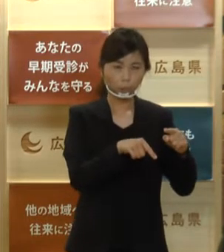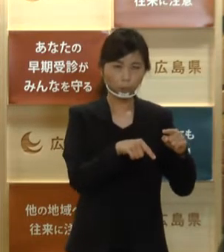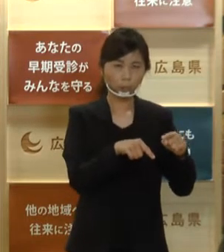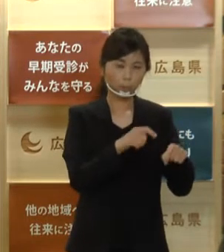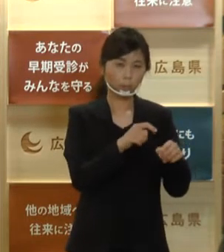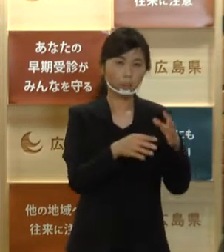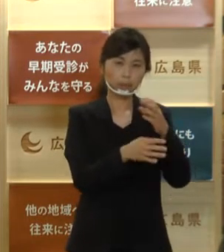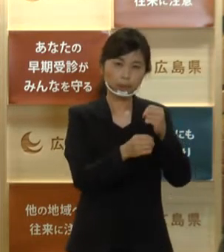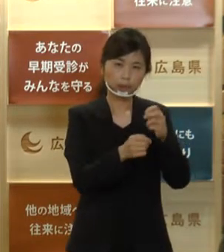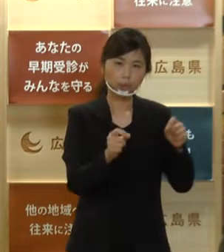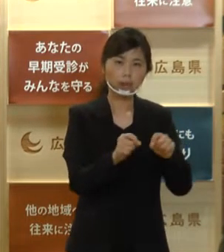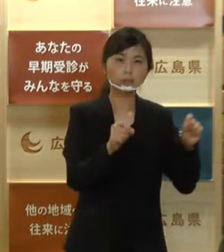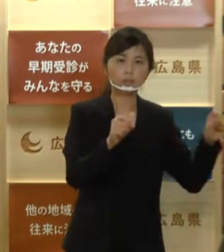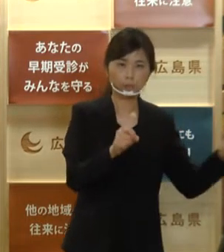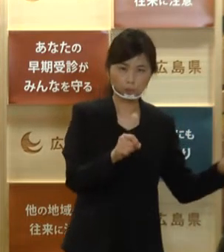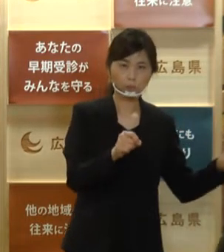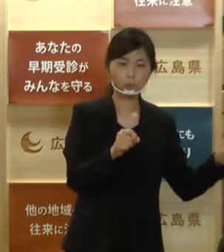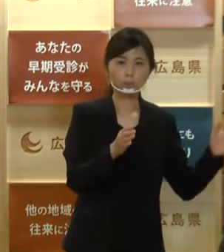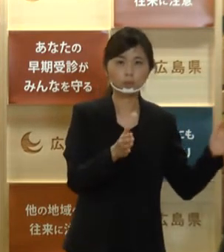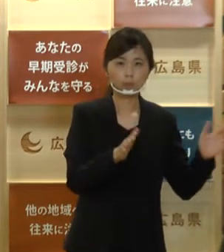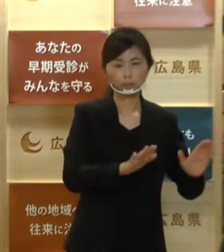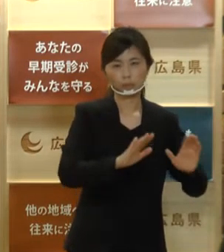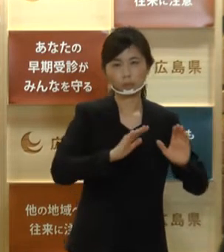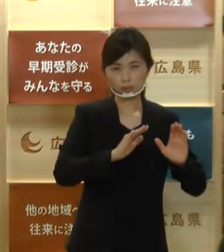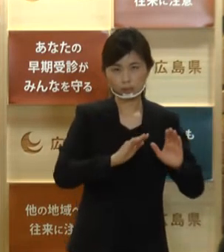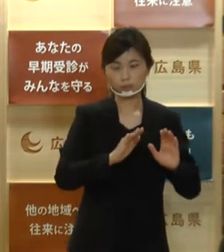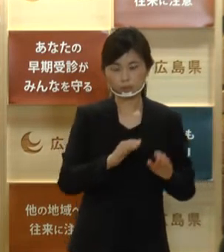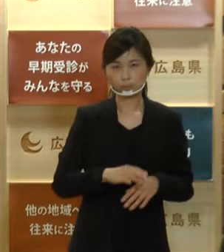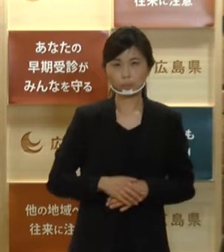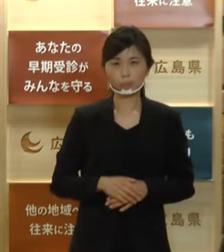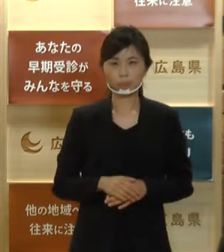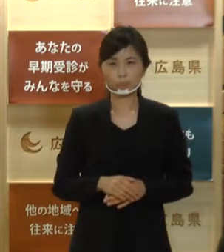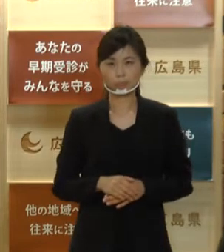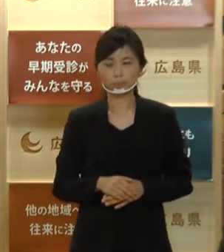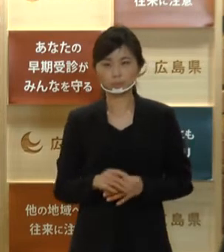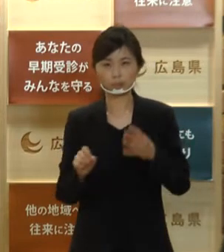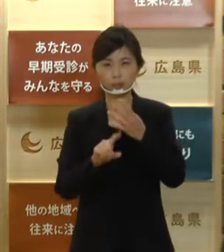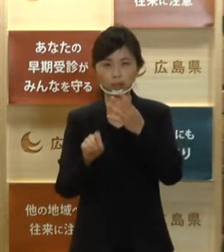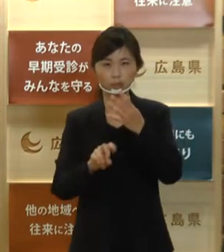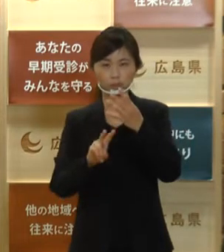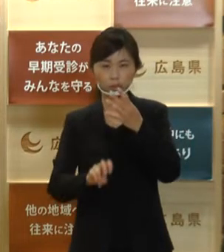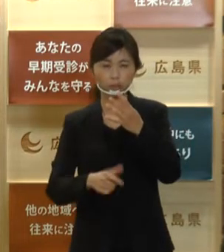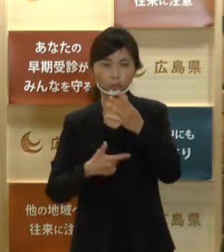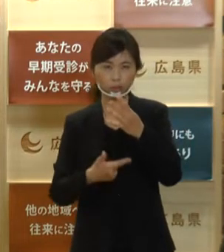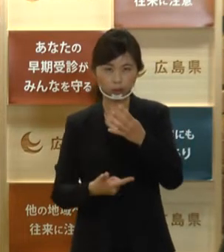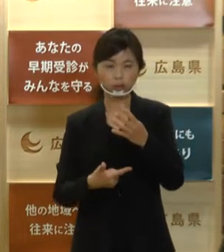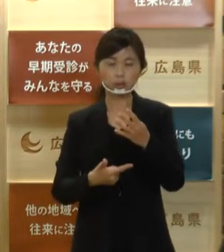ところでありますが、4月12日からの合計で4月26日現在